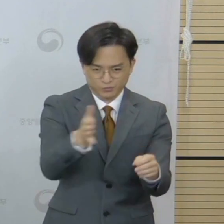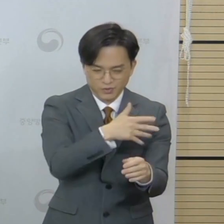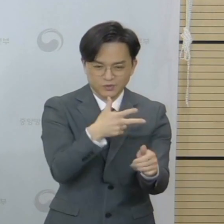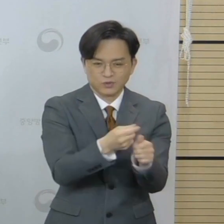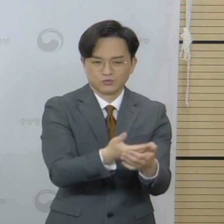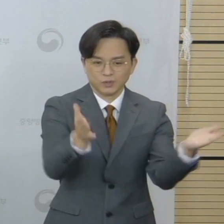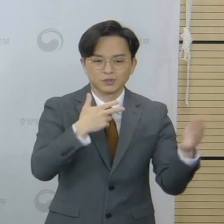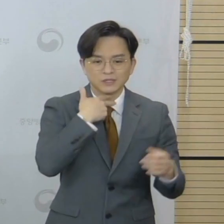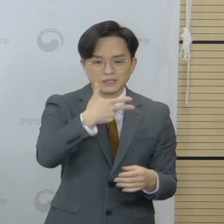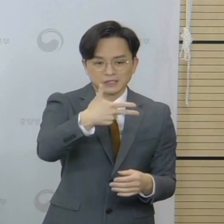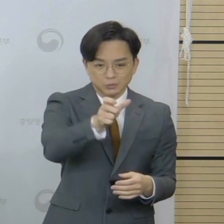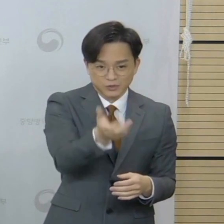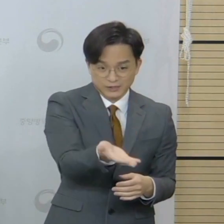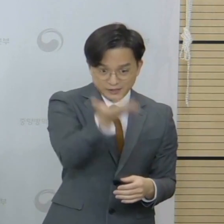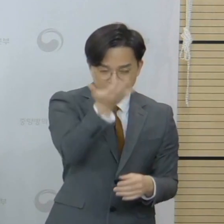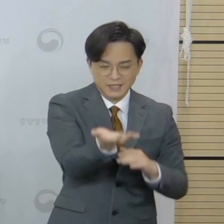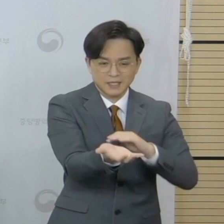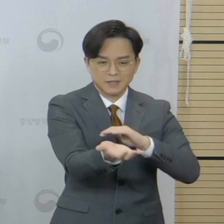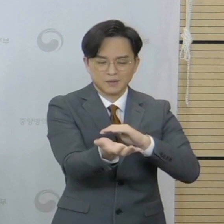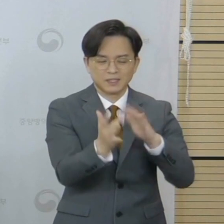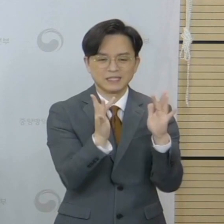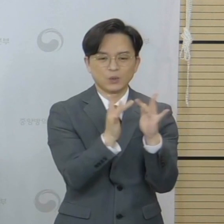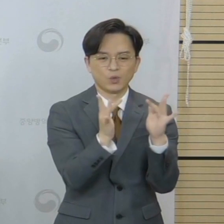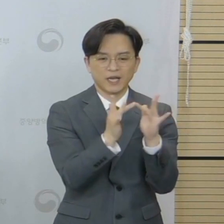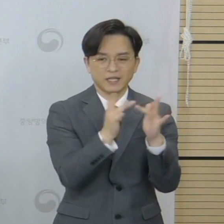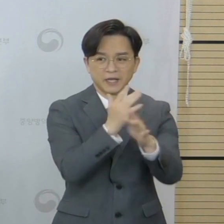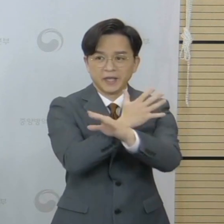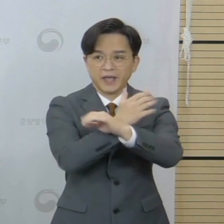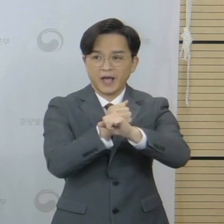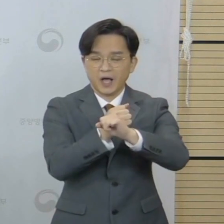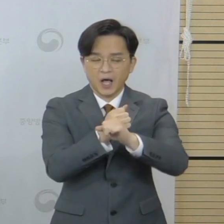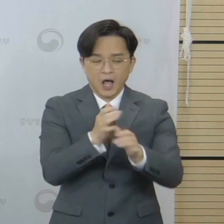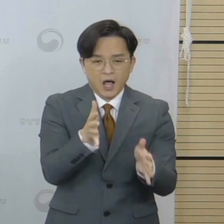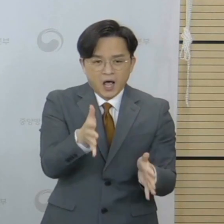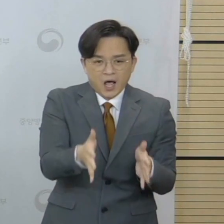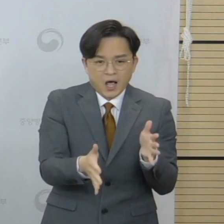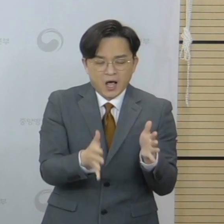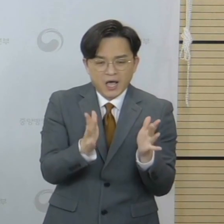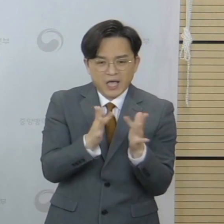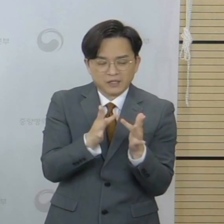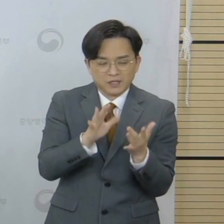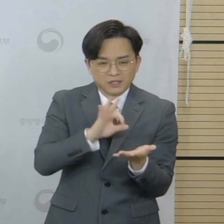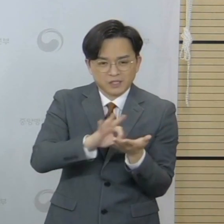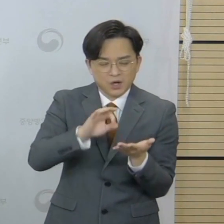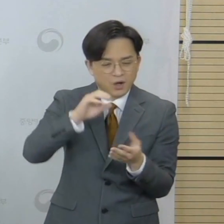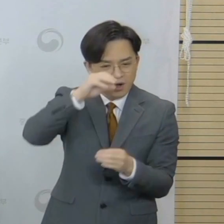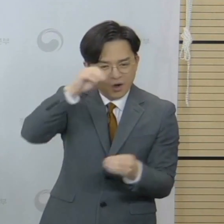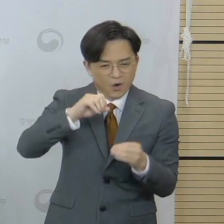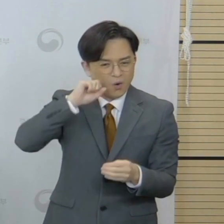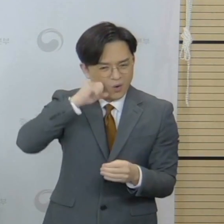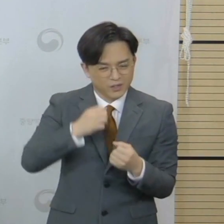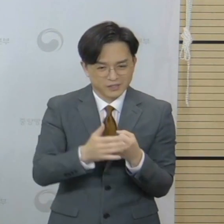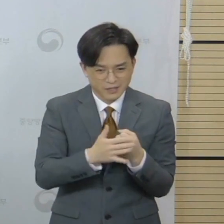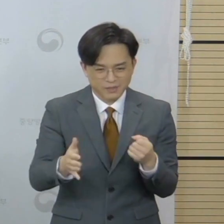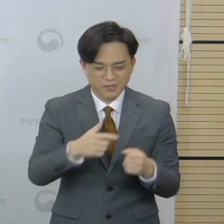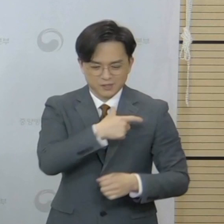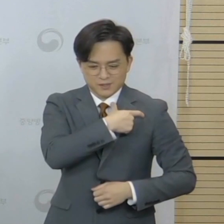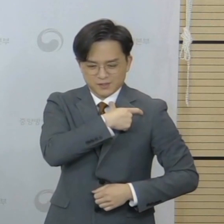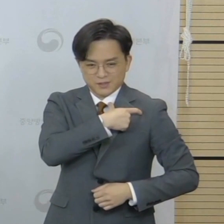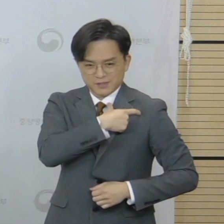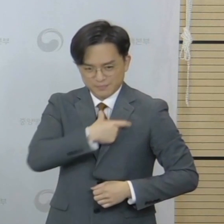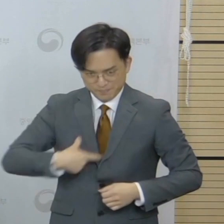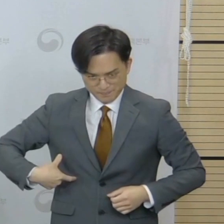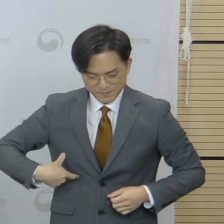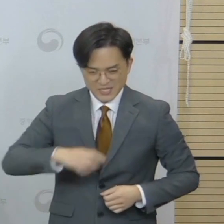어르신 들은 온라인 예약도 어렵고 또 거동이 불편하신 분들이 많은 점을 고려해서 읍면동 등 지역 단위에서